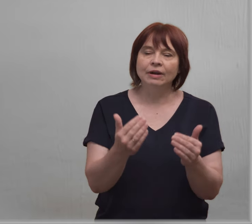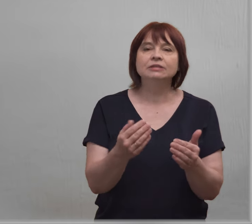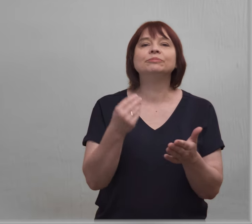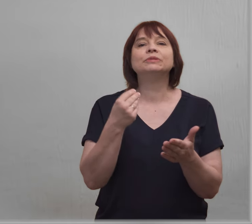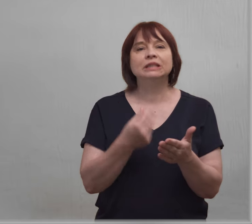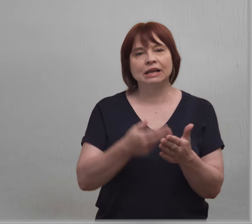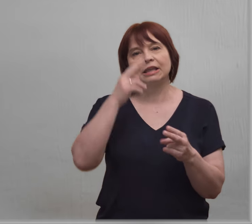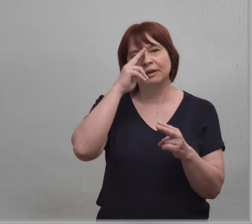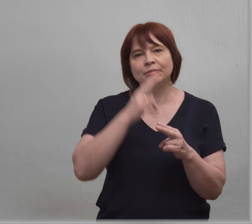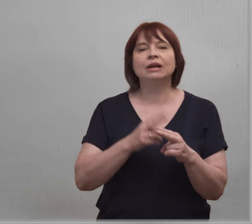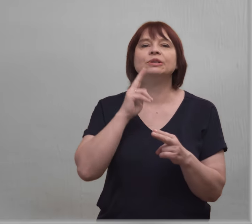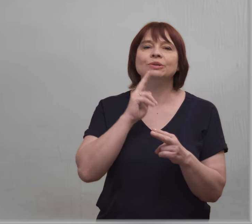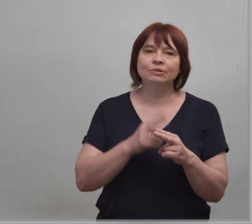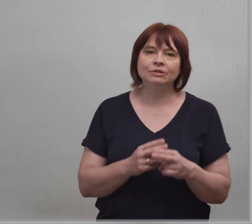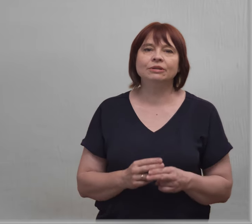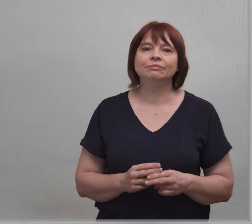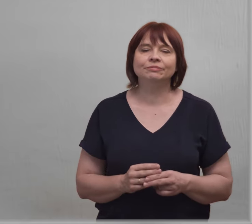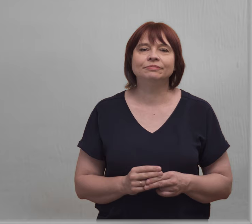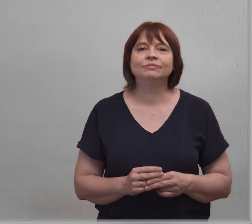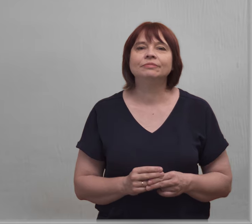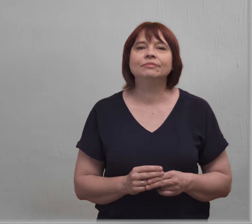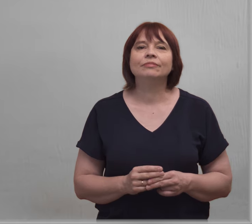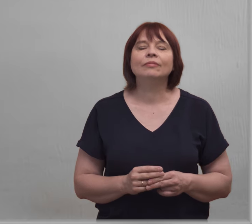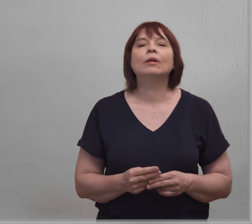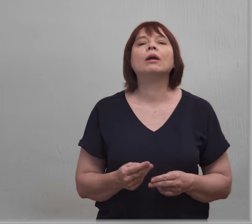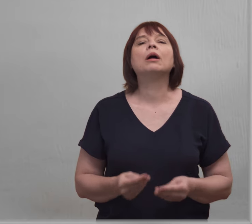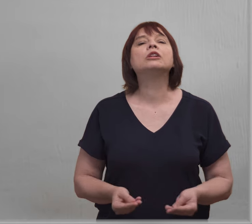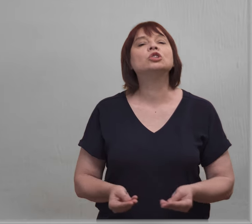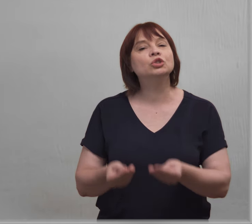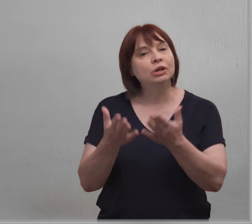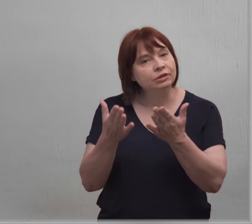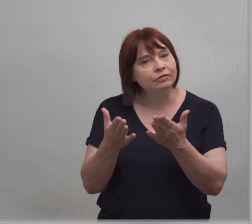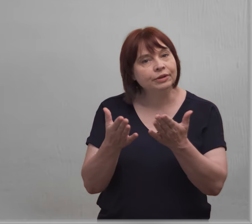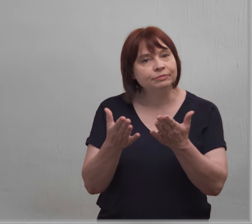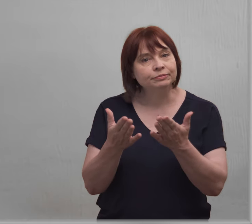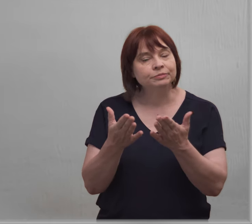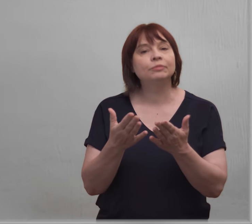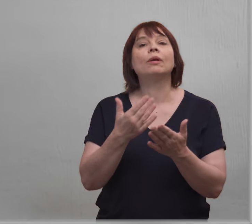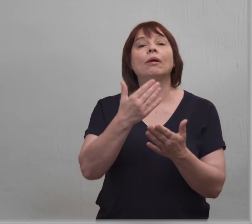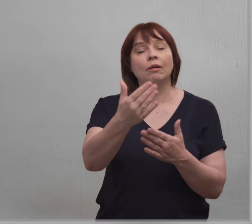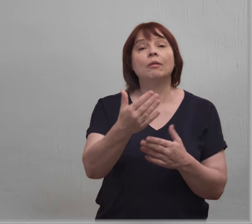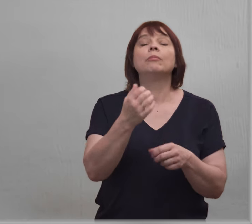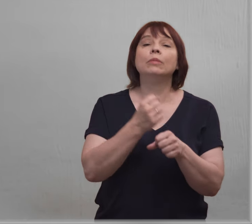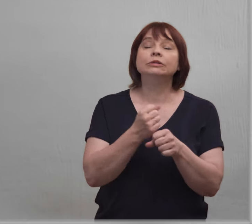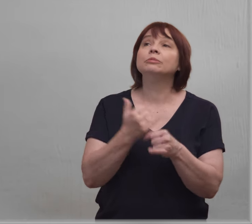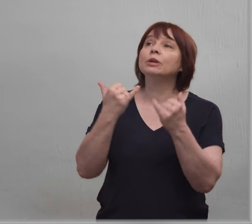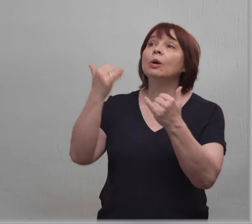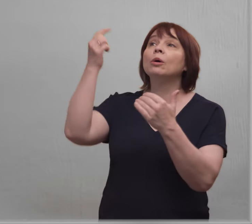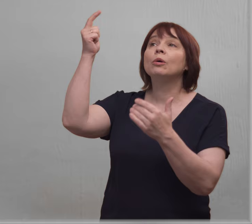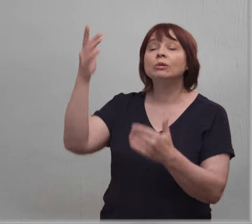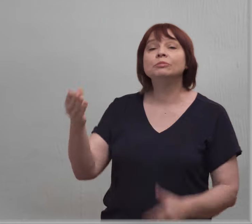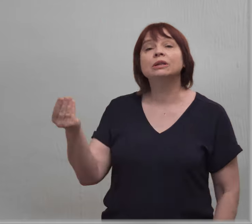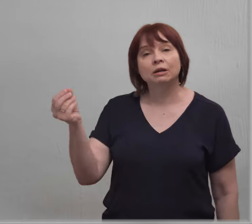Аминь! Дорогие наши братья и сестры, к той жертве, которую мы совершаем Господу,